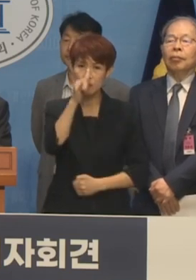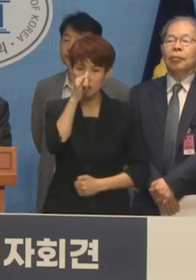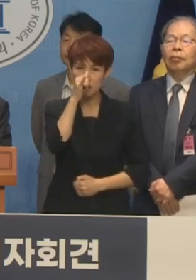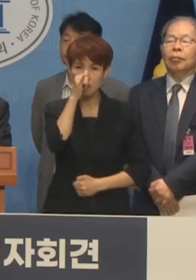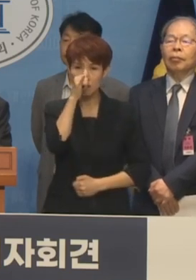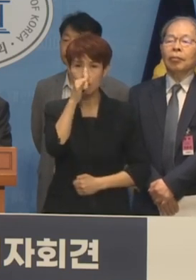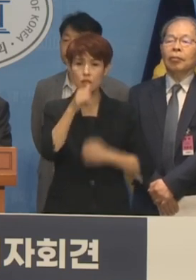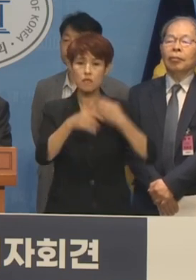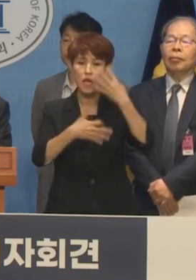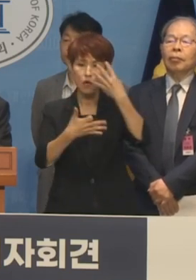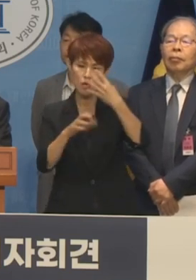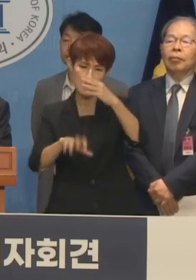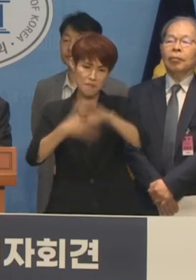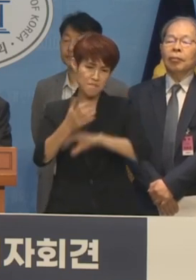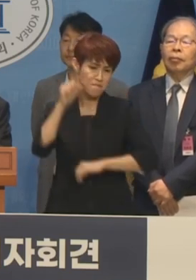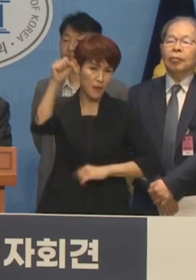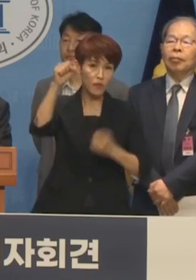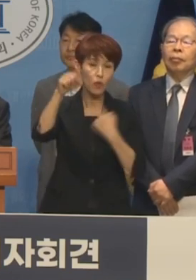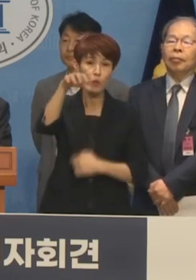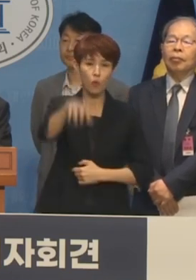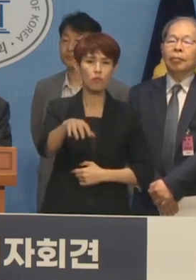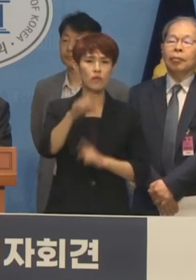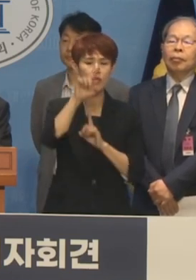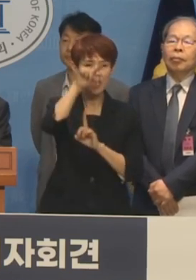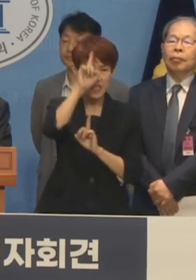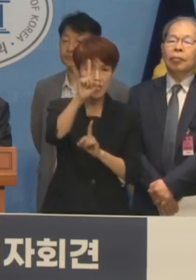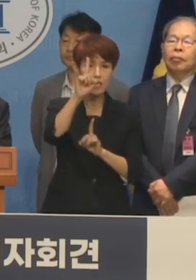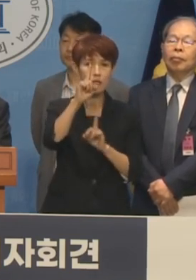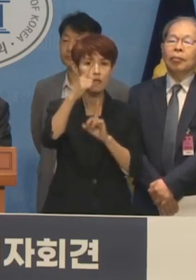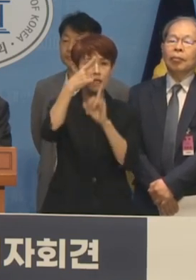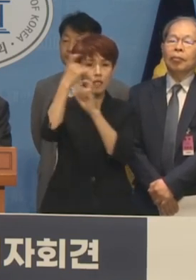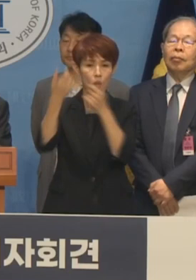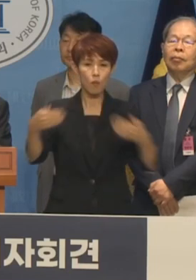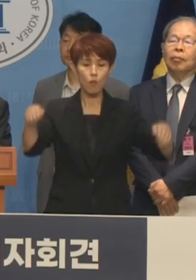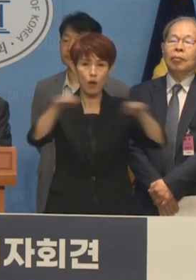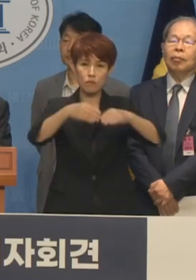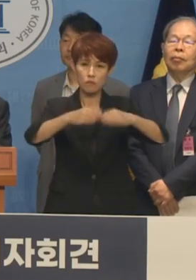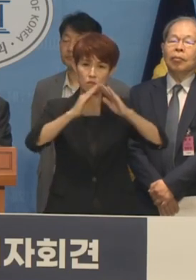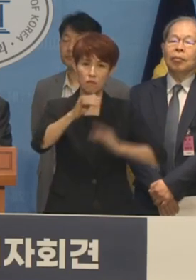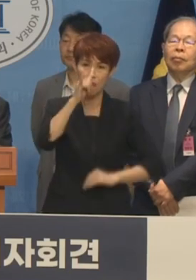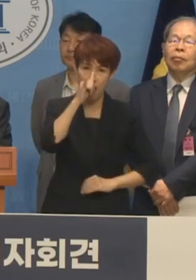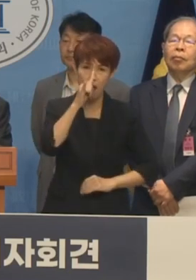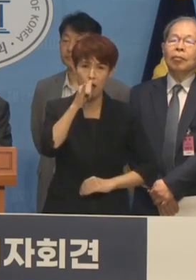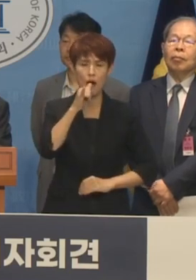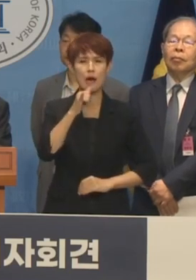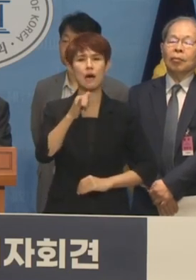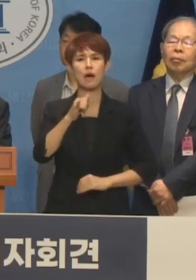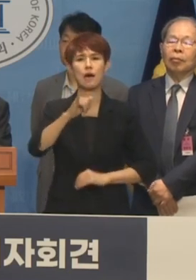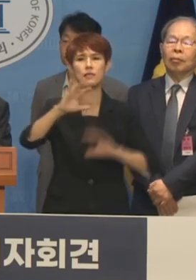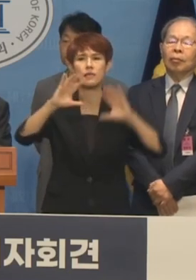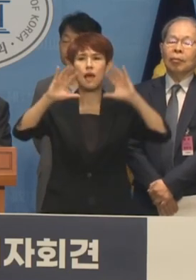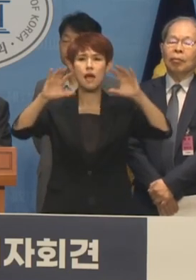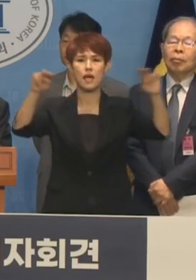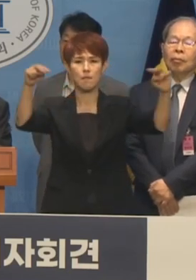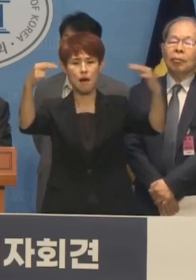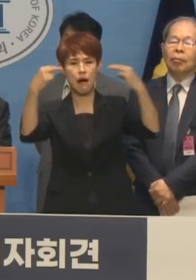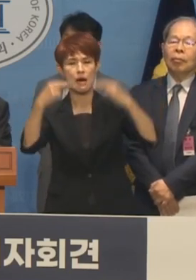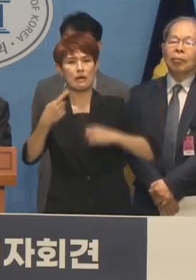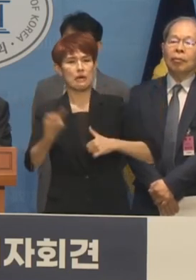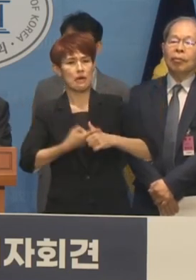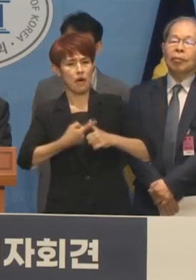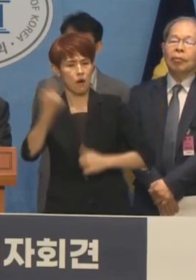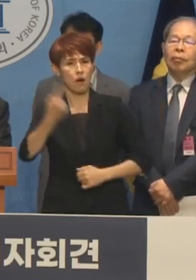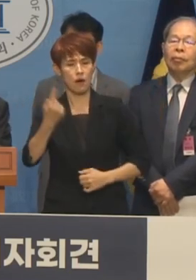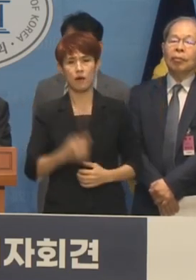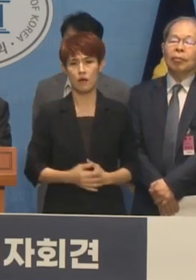그런 장소에 이승만 기념관을 세운다면 우리나라가 참으로 조롱거리가 되지 않았었겠죠. 그래서 저는